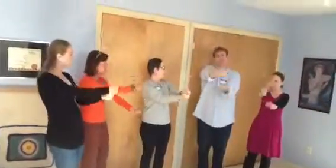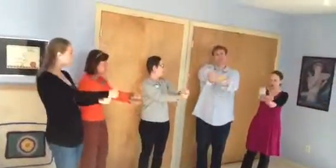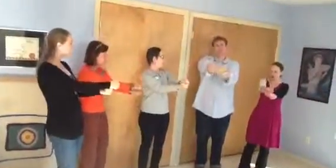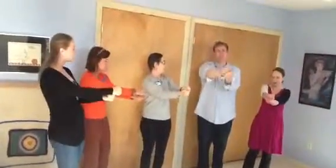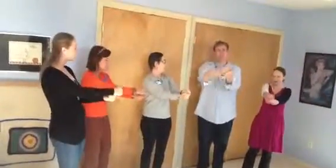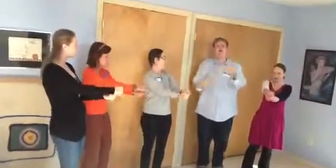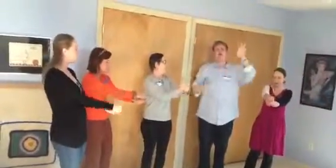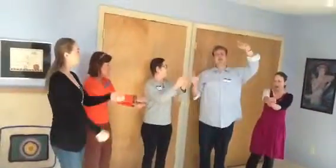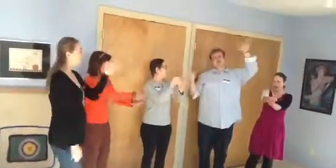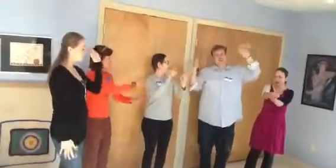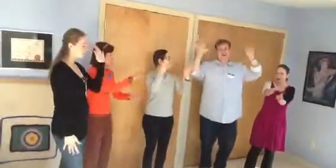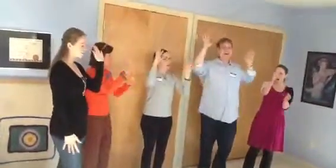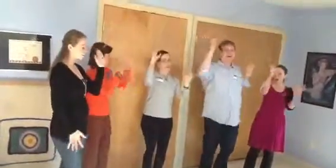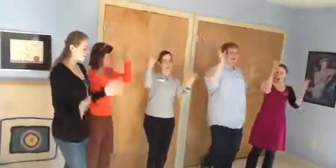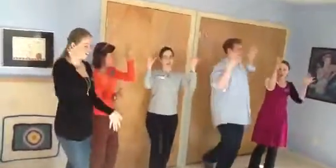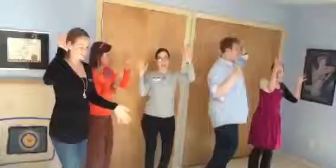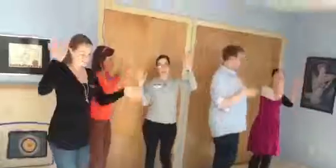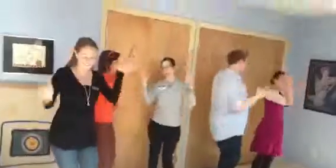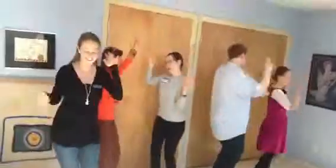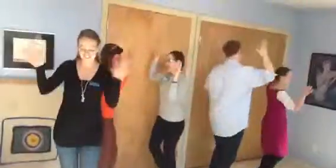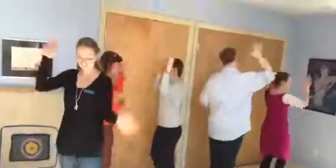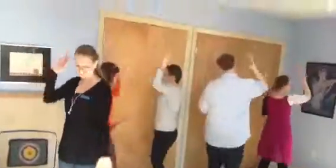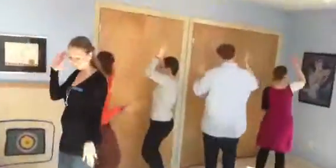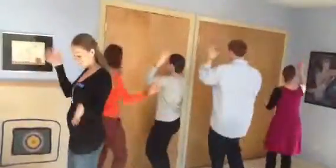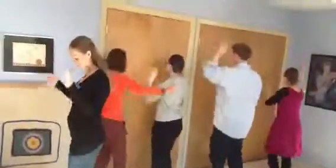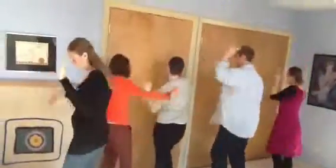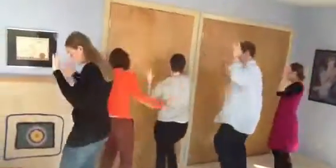shark. Shark dance, do do do do do